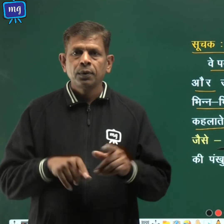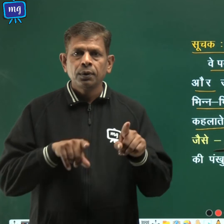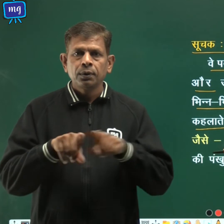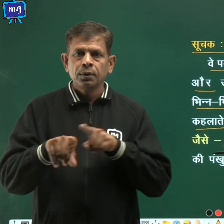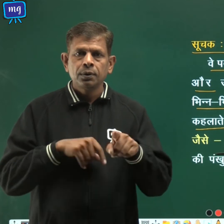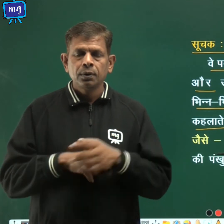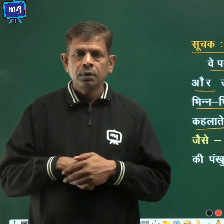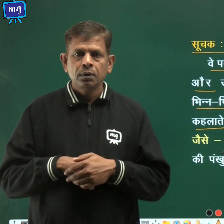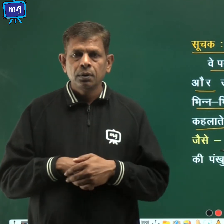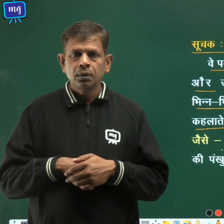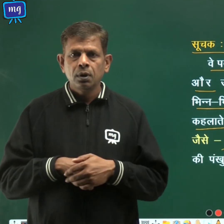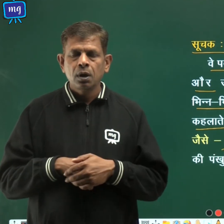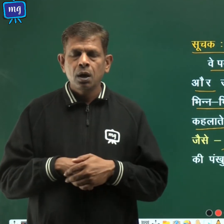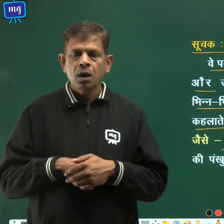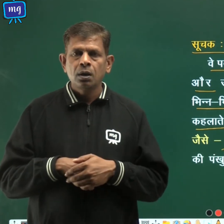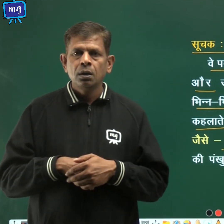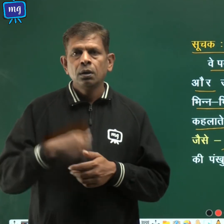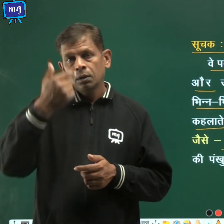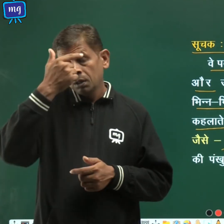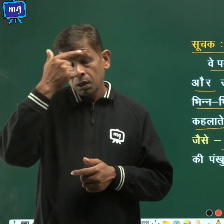जैसे हल्दी,